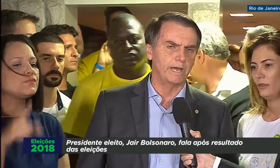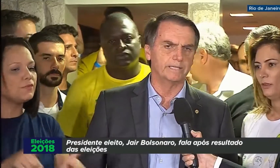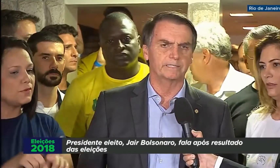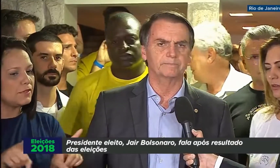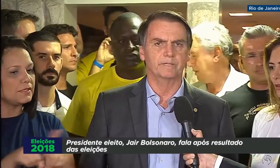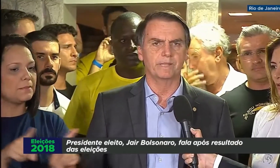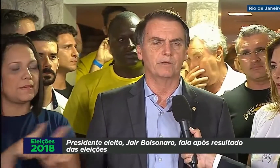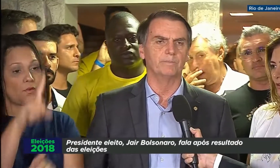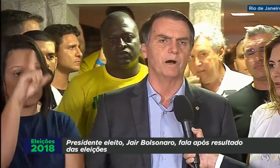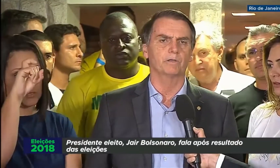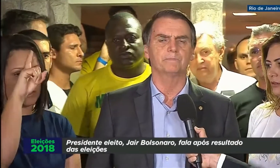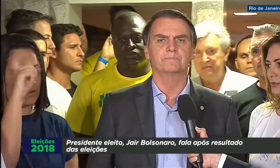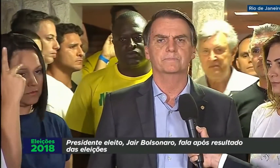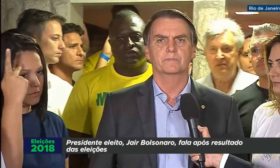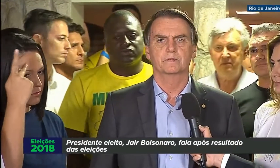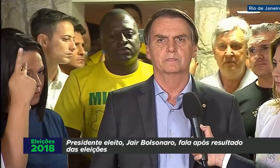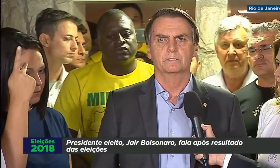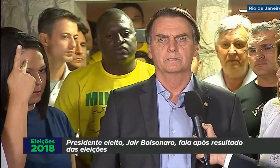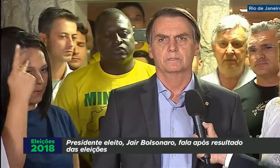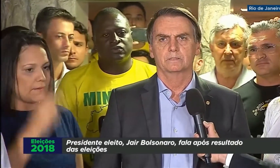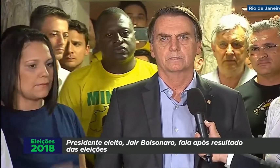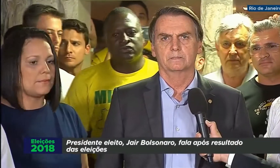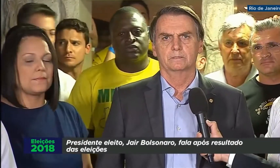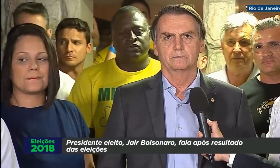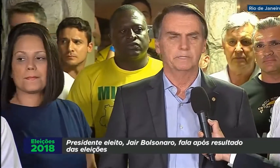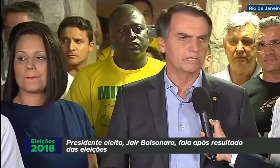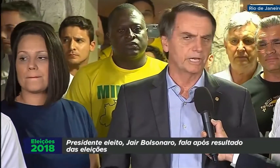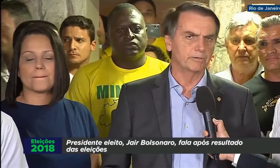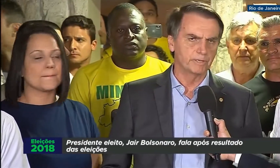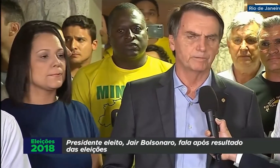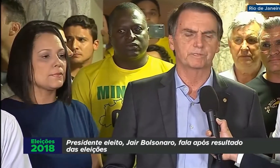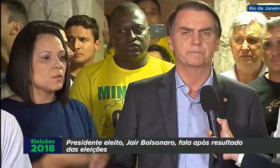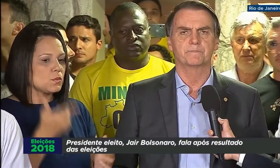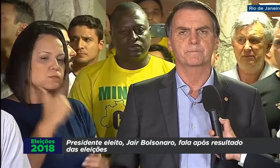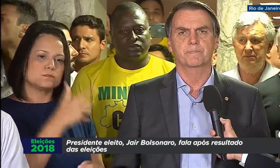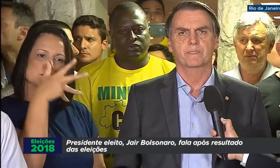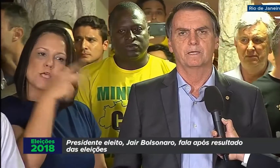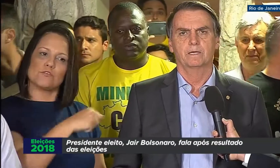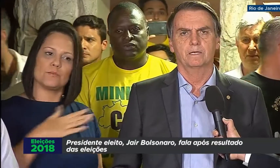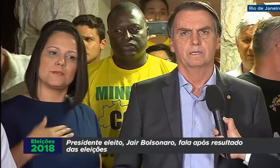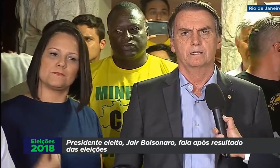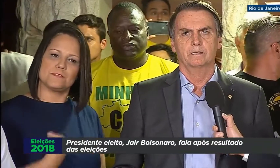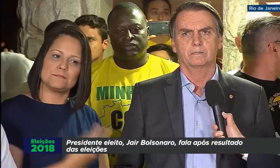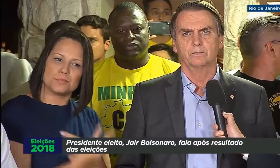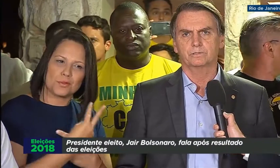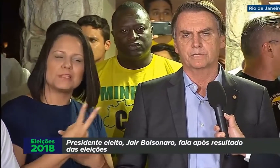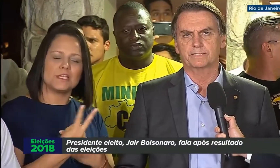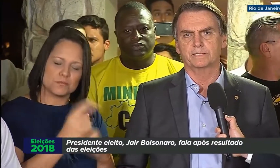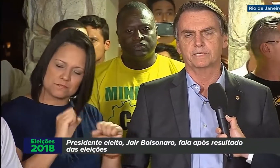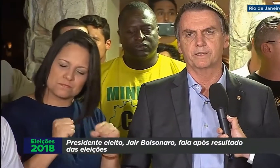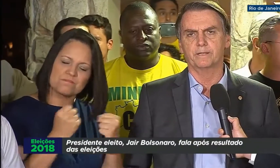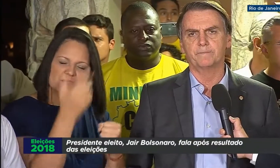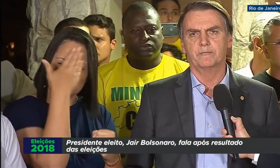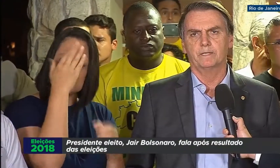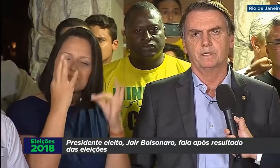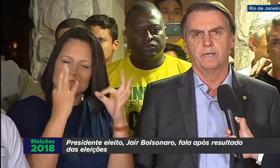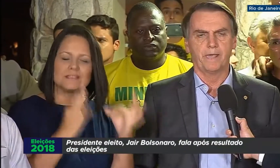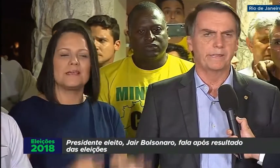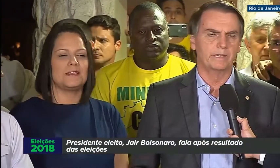do Alberto Einstein em São Paulo, me deixaram vivos. Com toda